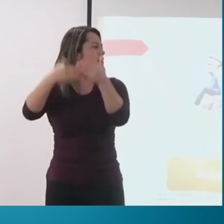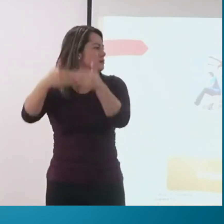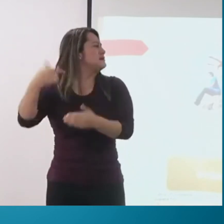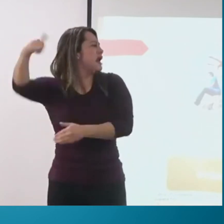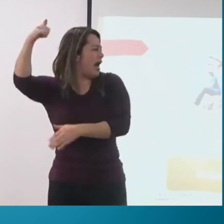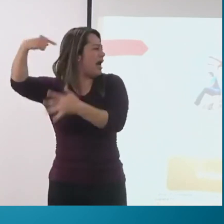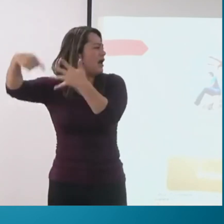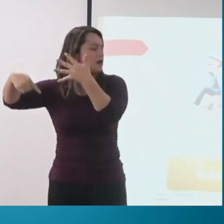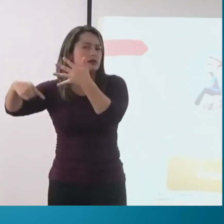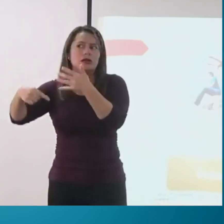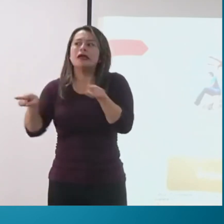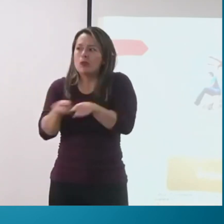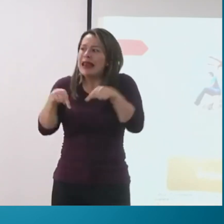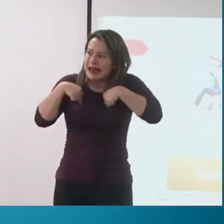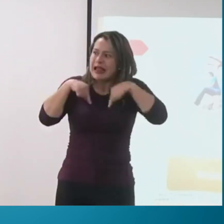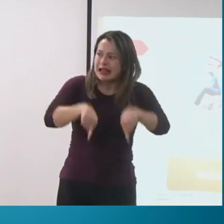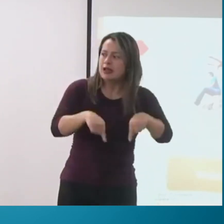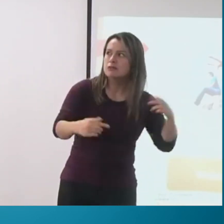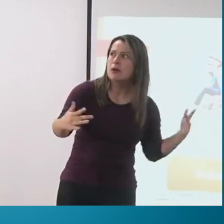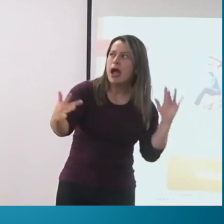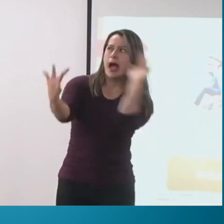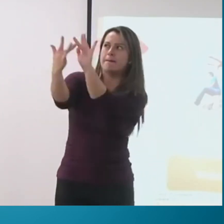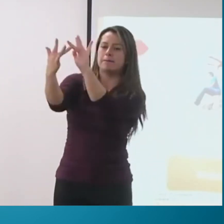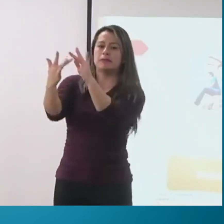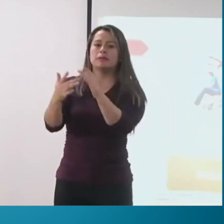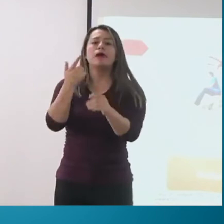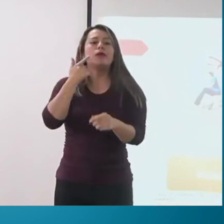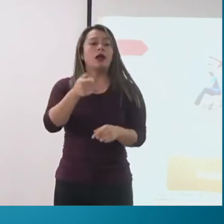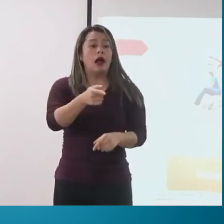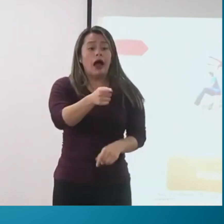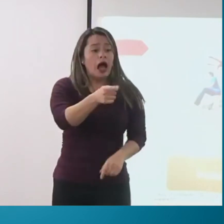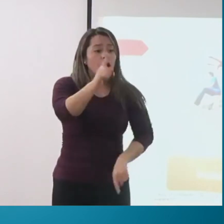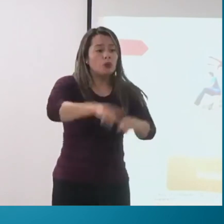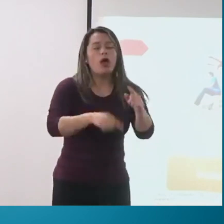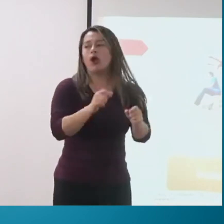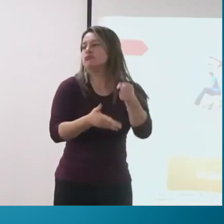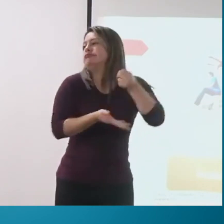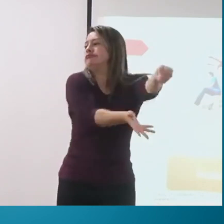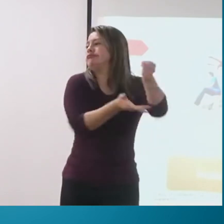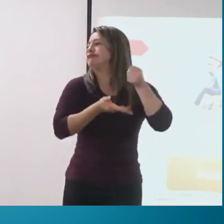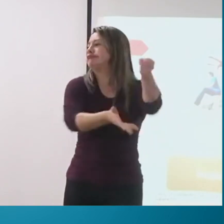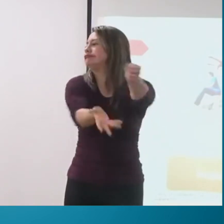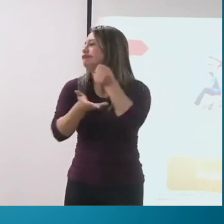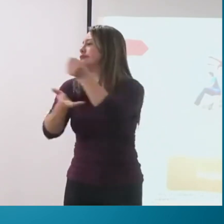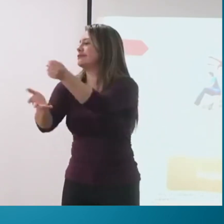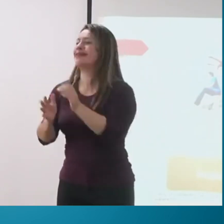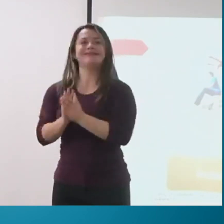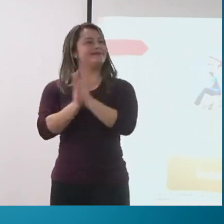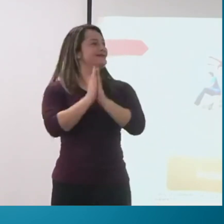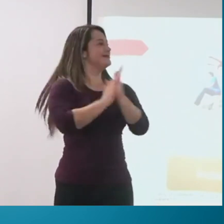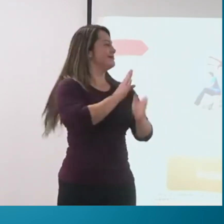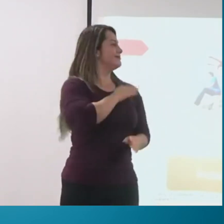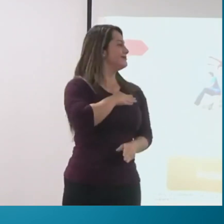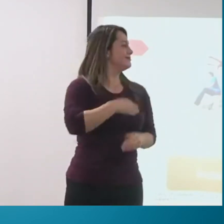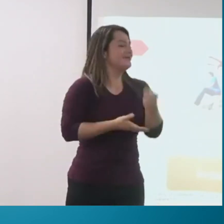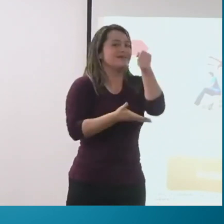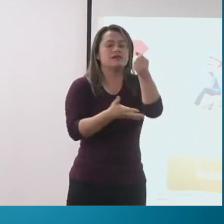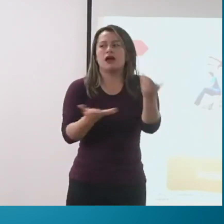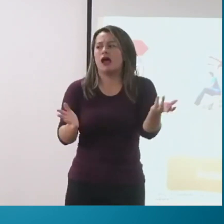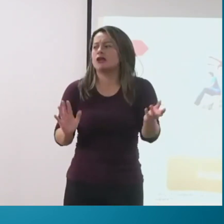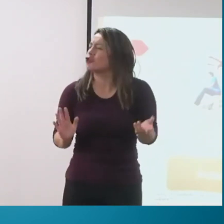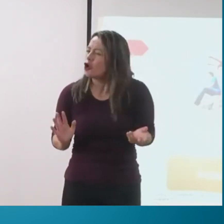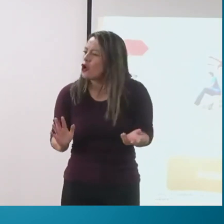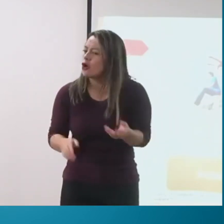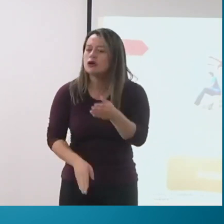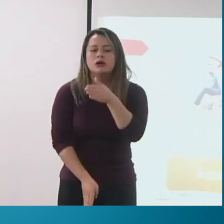balanza se incline a la inclusión laboral, más que estar compensando y pagando en dinero, que si bien es importante, no es la única cosa. Entonces, yo veo como un